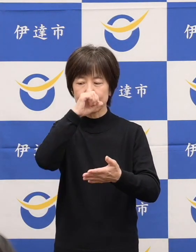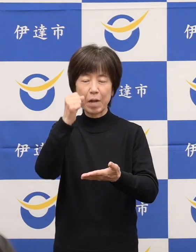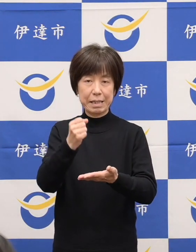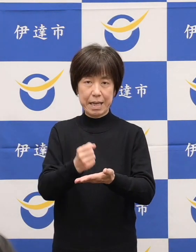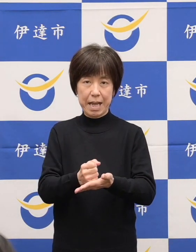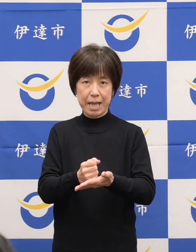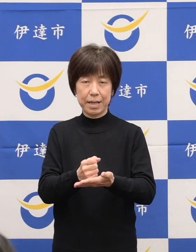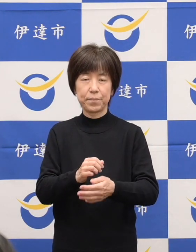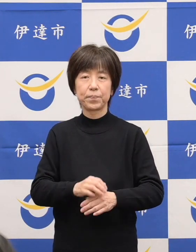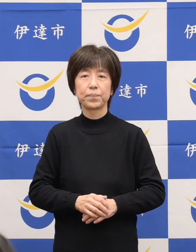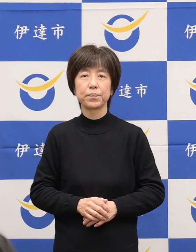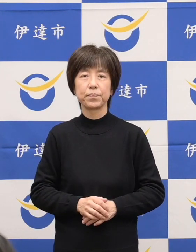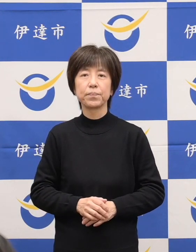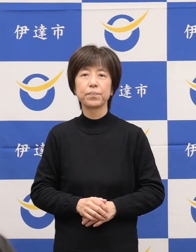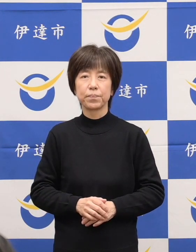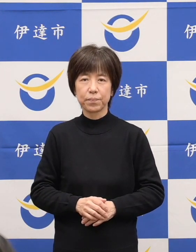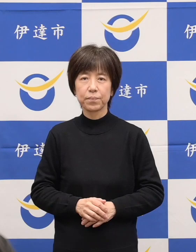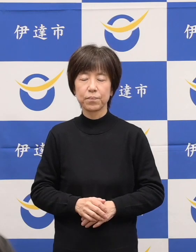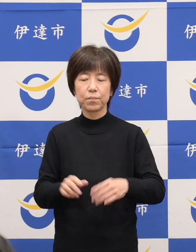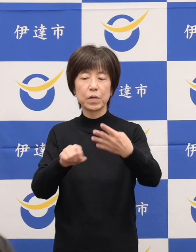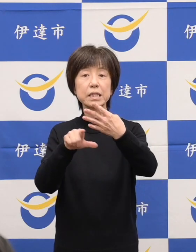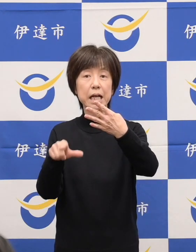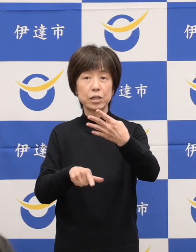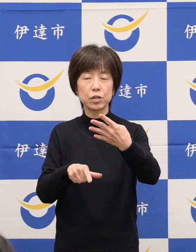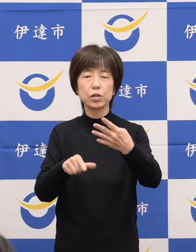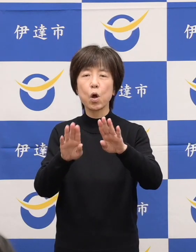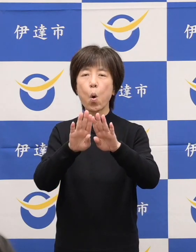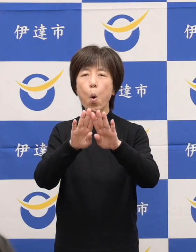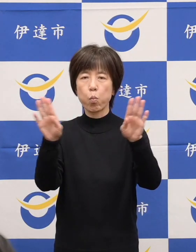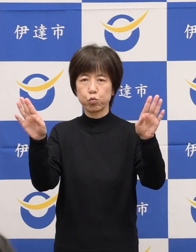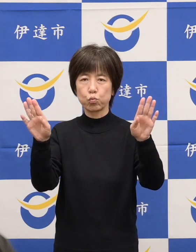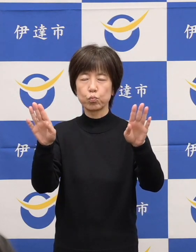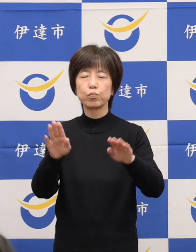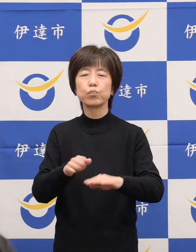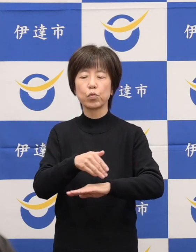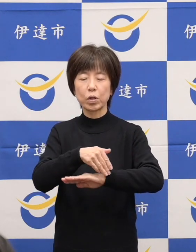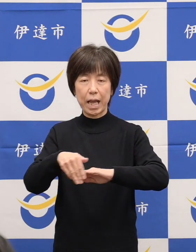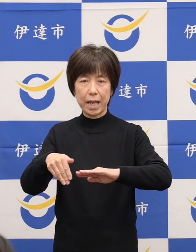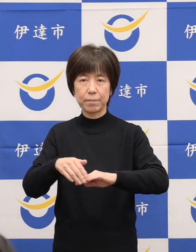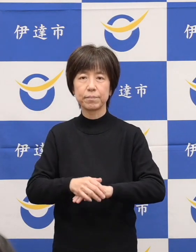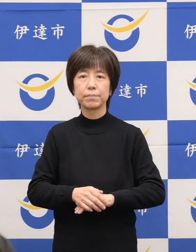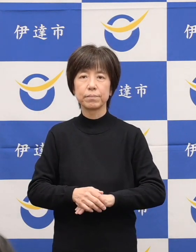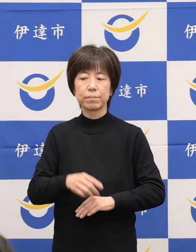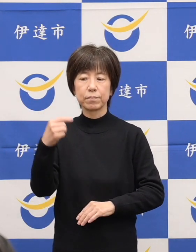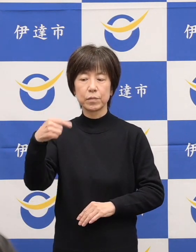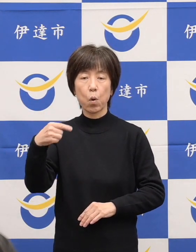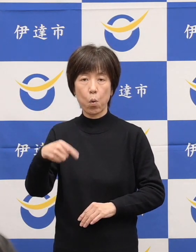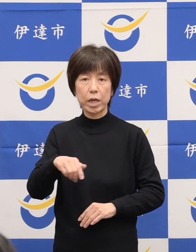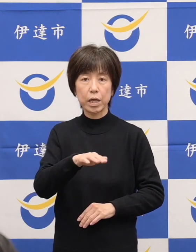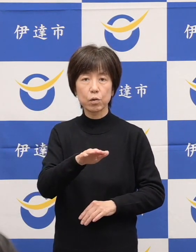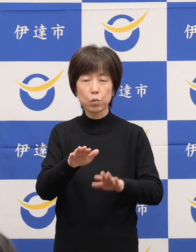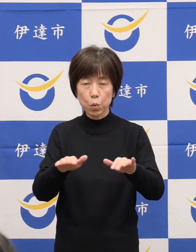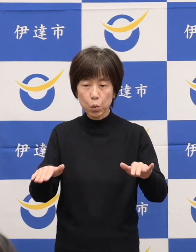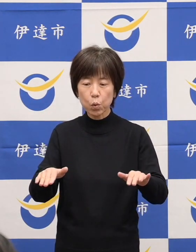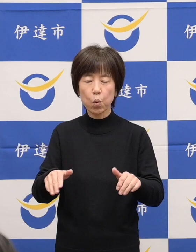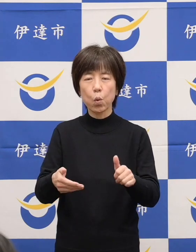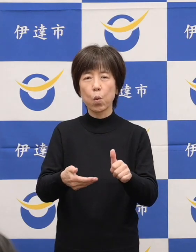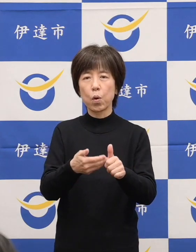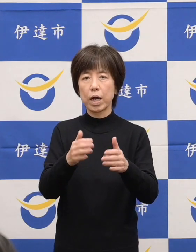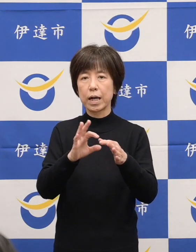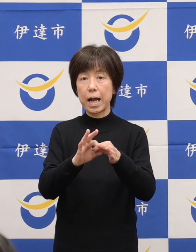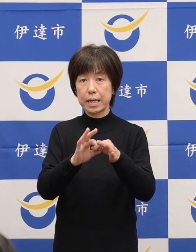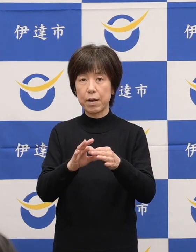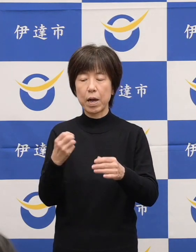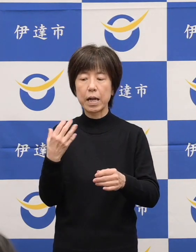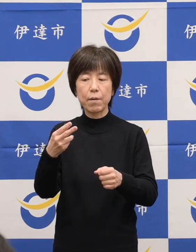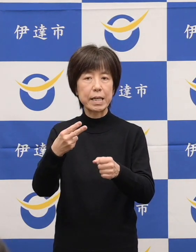まして、今月オープンを予定をしているところです。教育子育て関係では令和